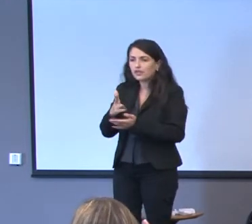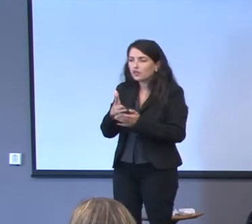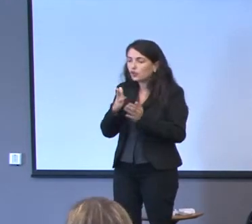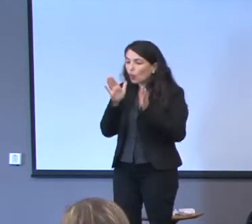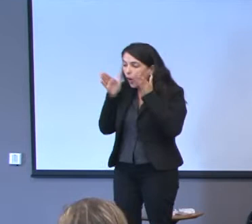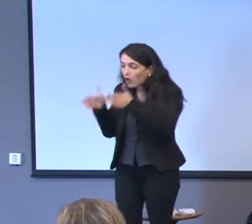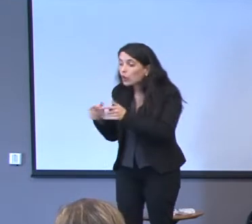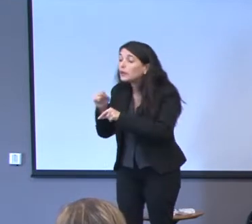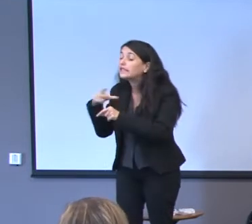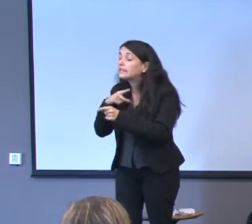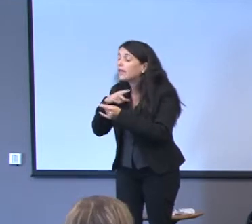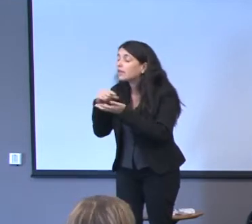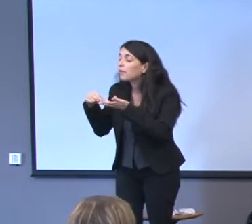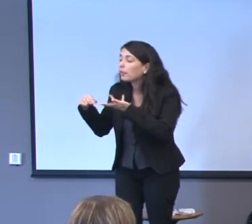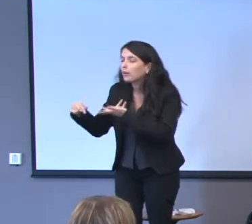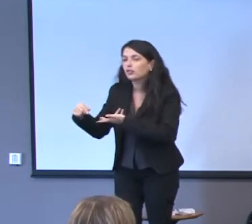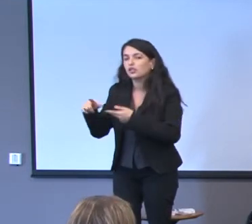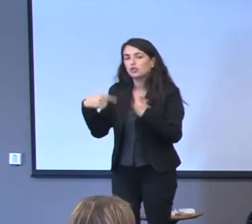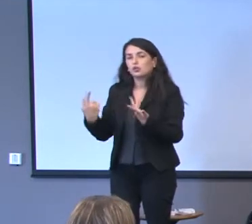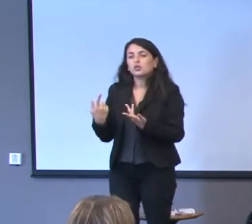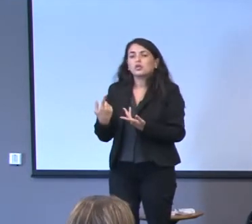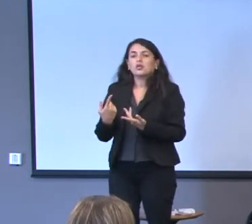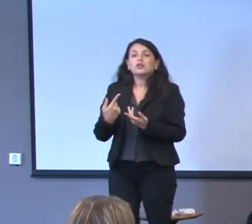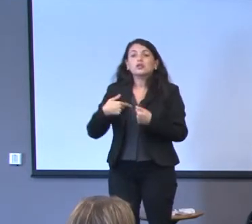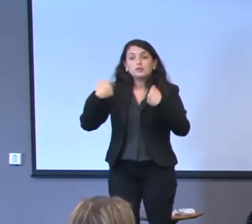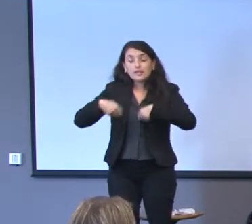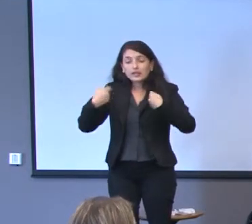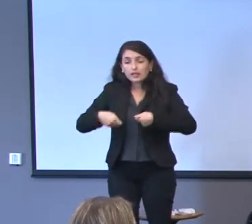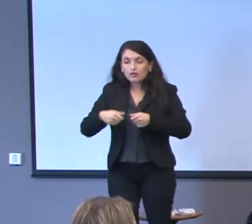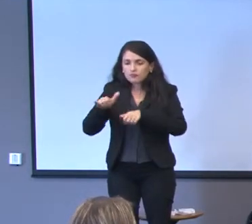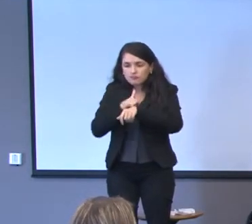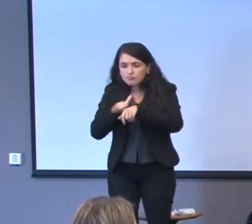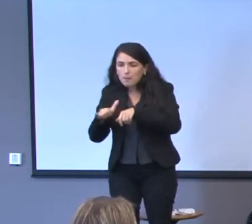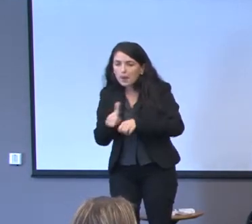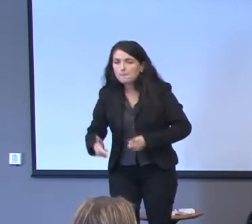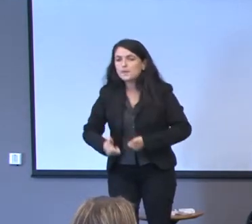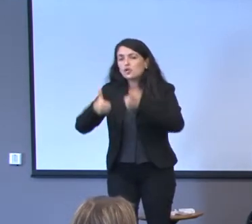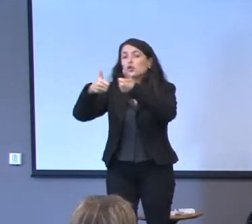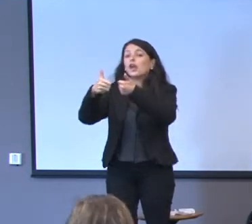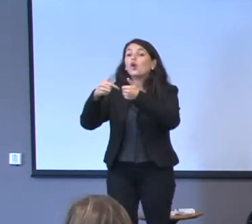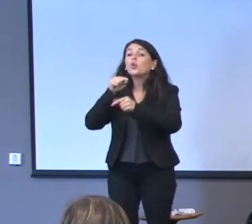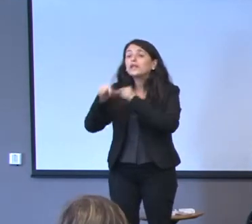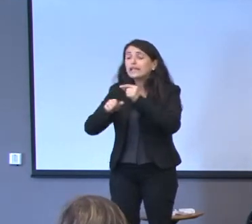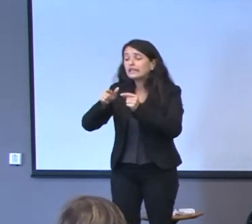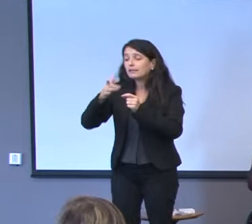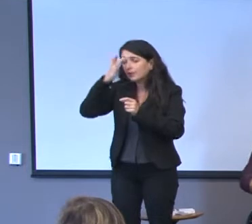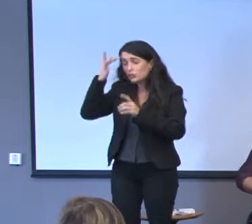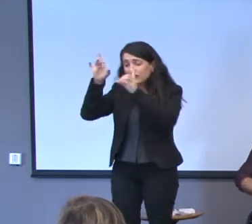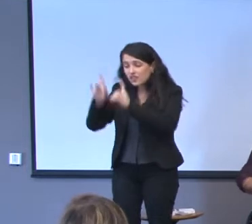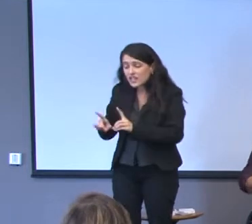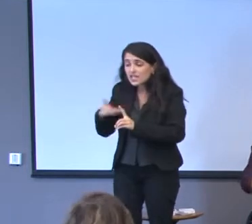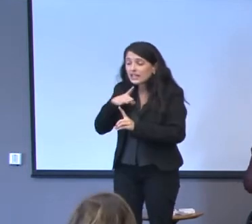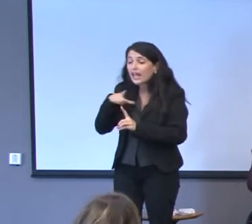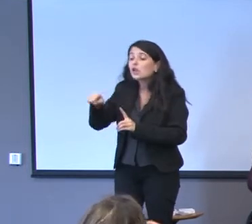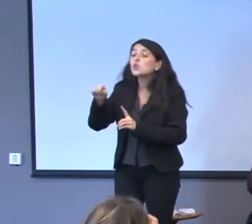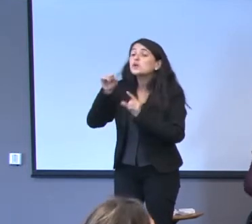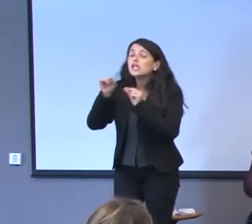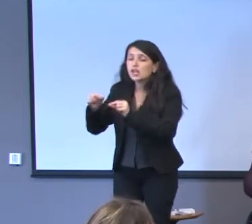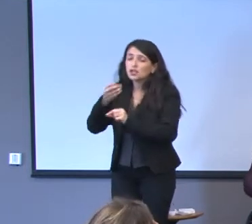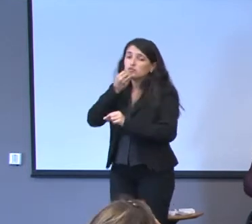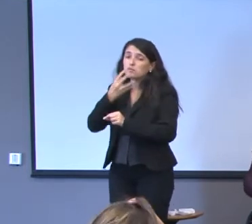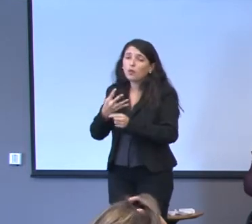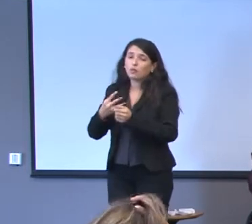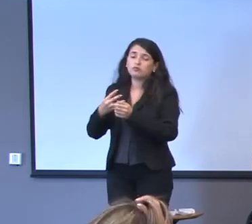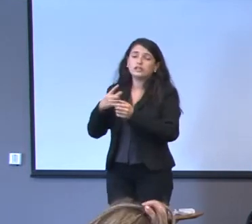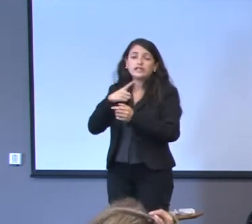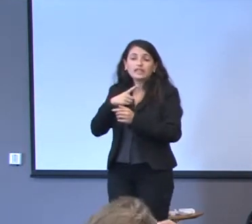que a gente tem que melhorar essa visibilidade do sim, da participação, e que, no longo prazo, é esse o grande investimento